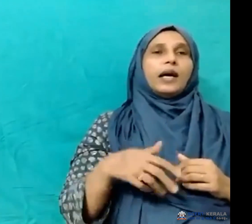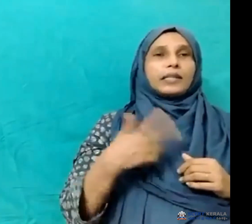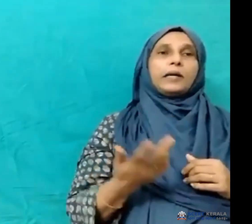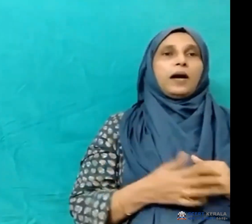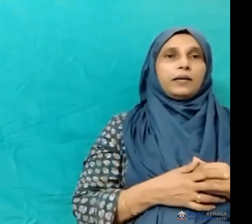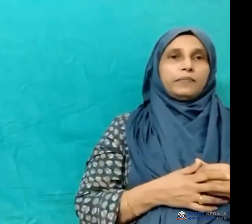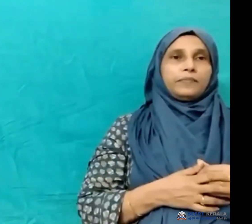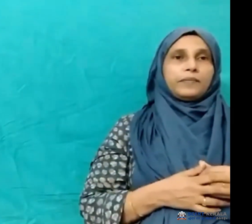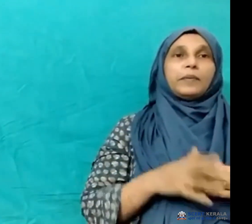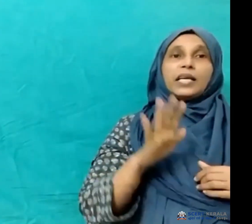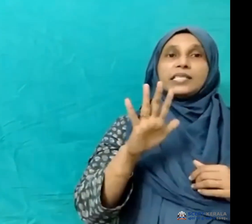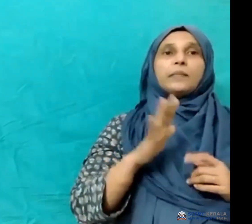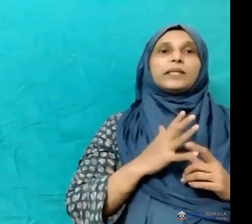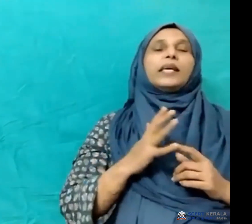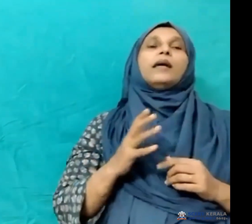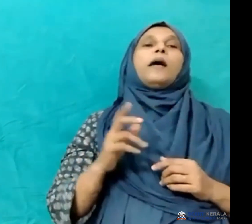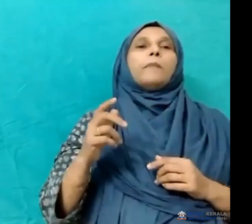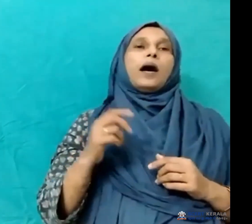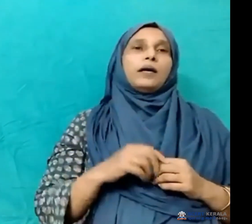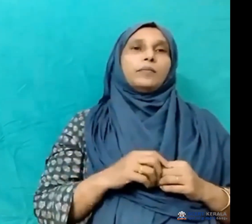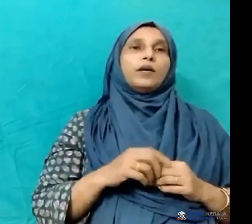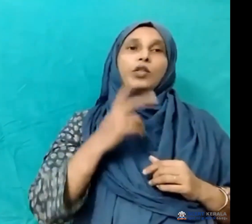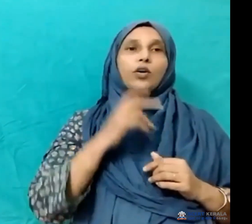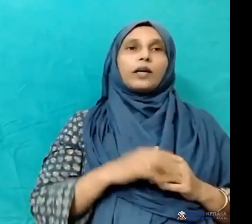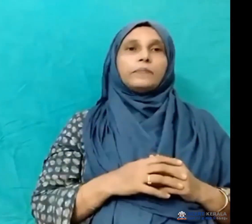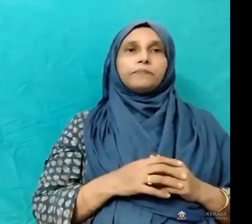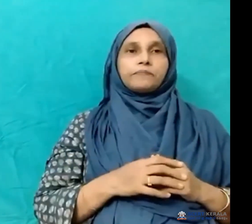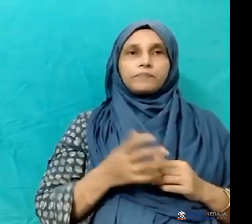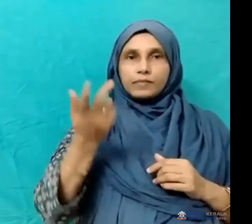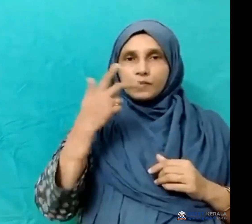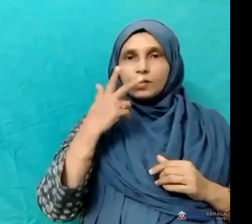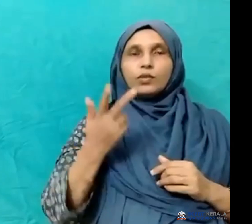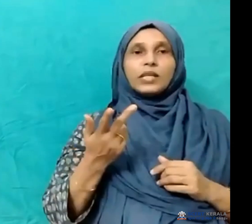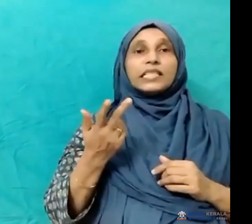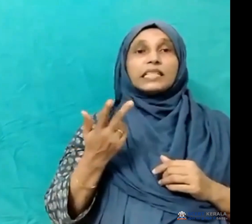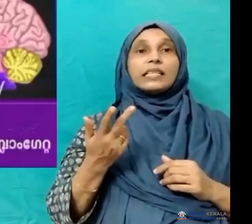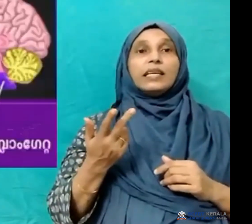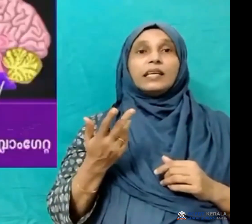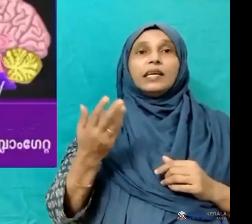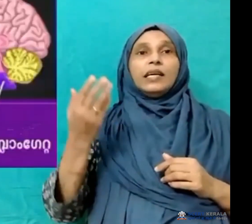അടുത്ത ഭാഗം നമ്മൾ അഞ്ചാമത്തെ ഭാഗം നോക്കാം. നോക്ക ചിത്രത്തില്